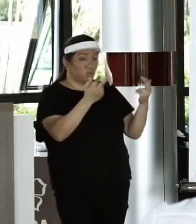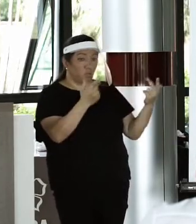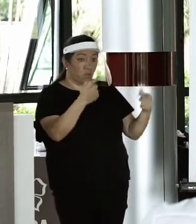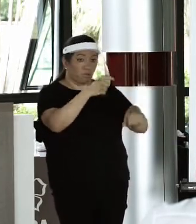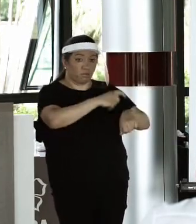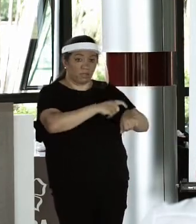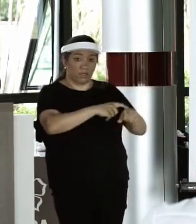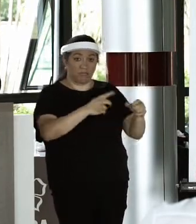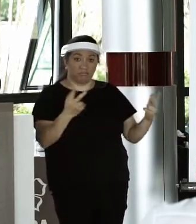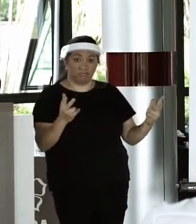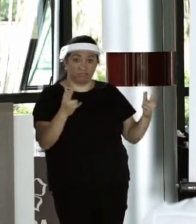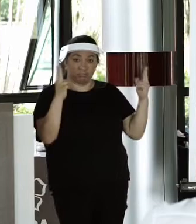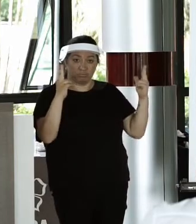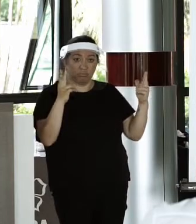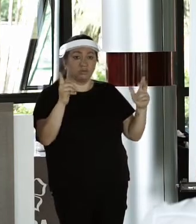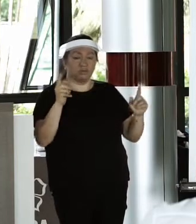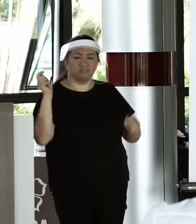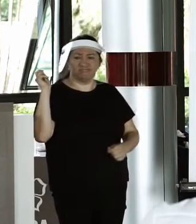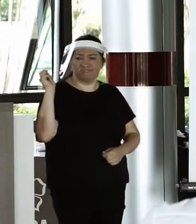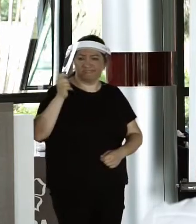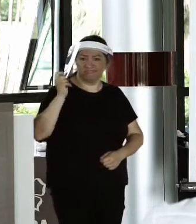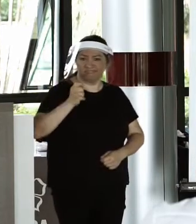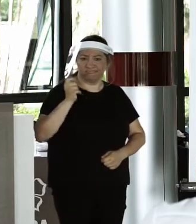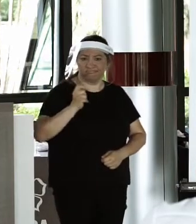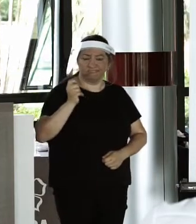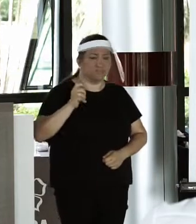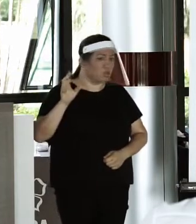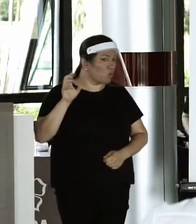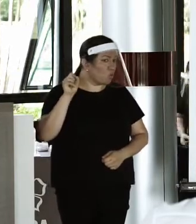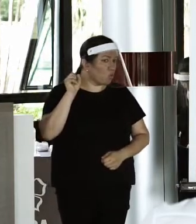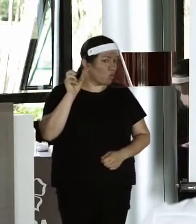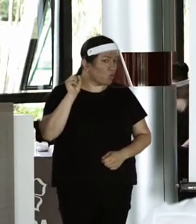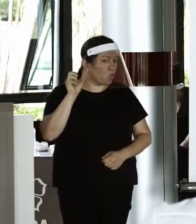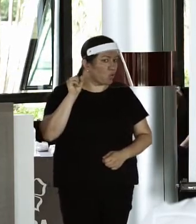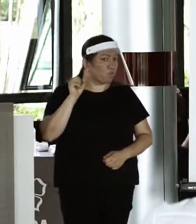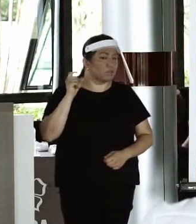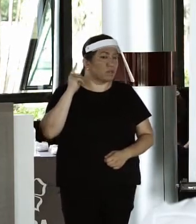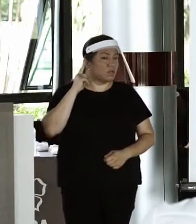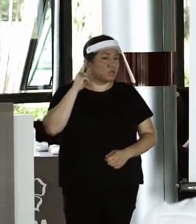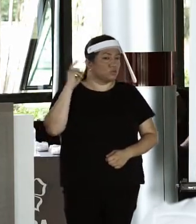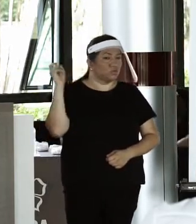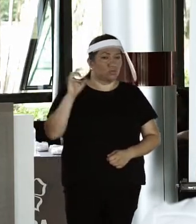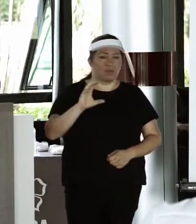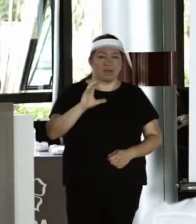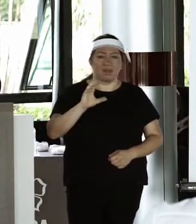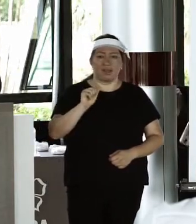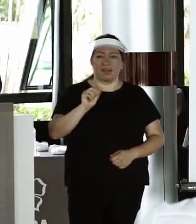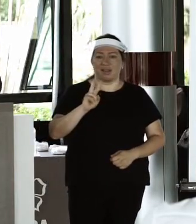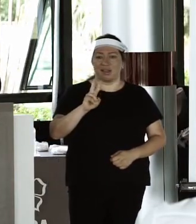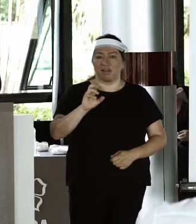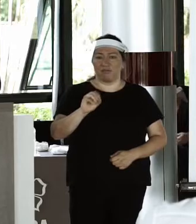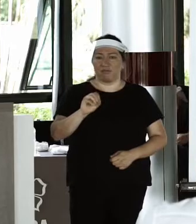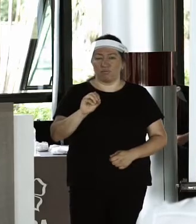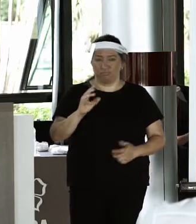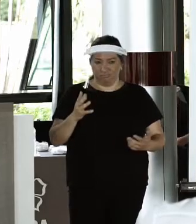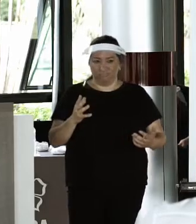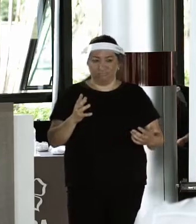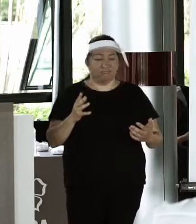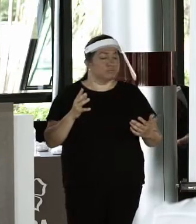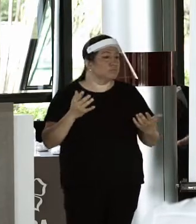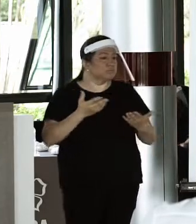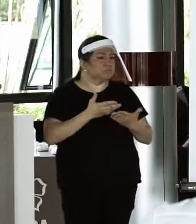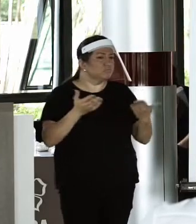tempo. Quando ele bateu o martelinho ali, ele escutou o que a gente chama de som cavo, aquele barulho oco. Esse